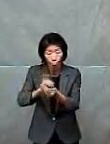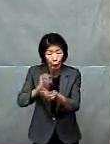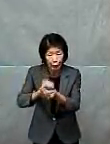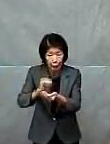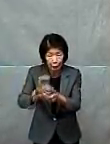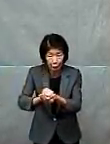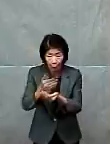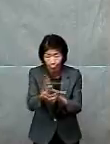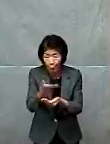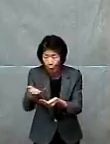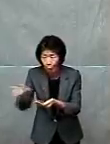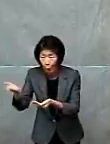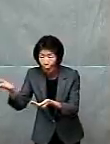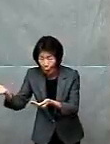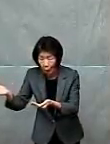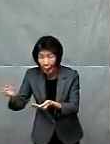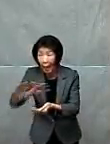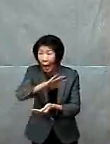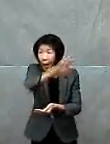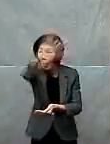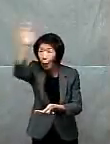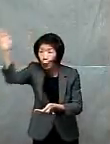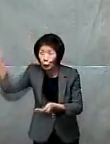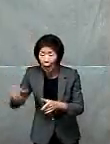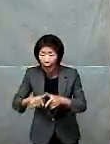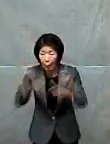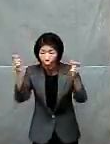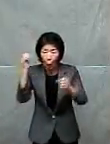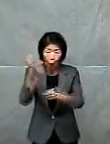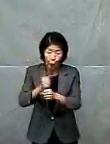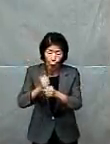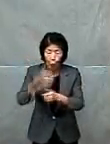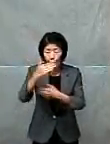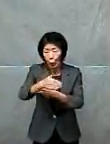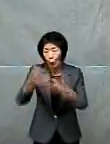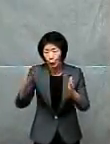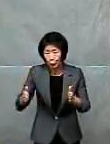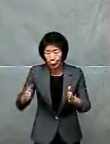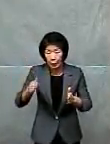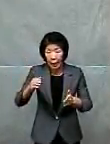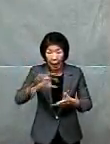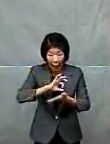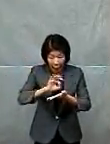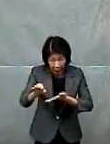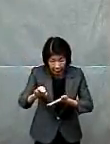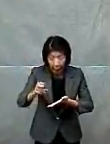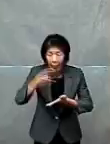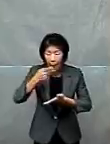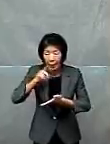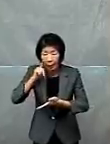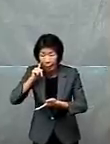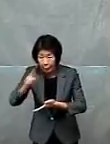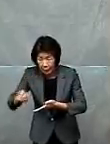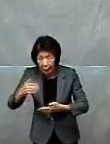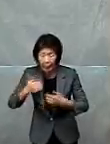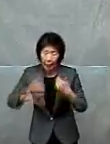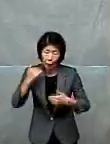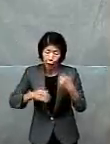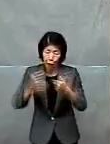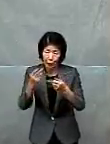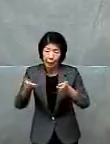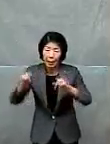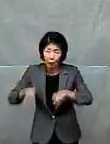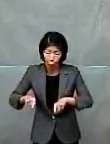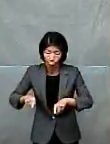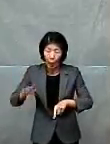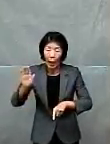りの振る舞い青空木工教室など買って食べて見て楽しんでいただけるイベントとなっておりますの